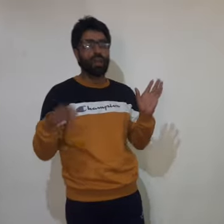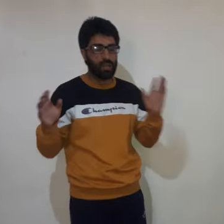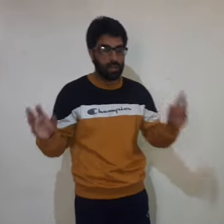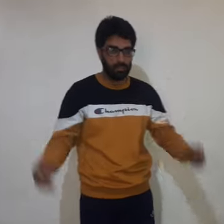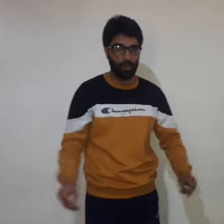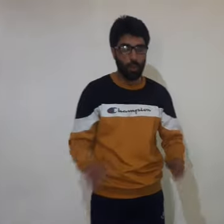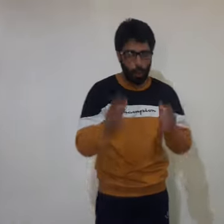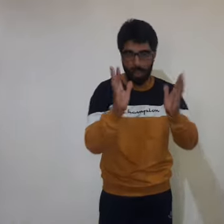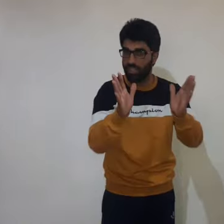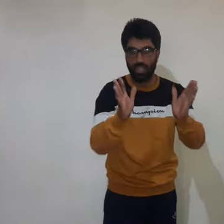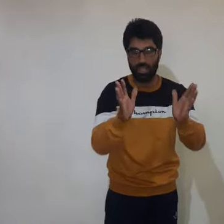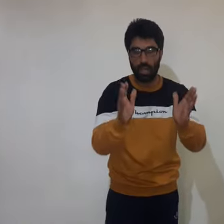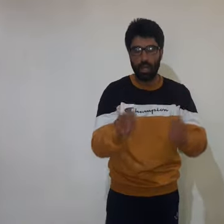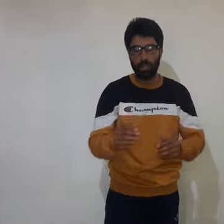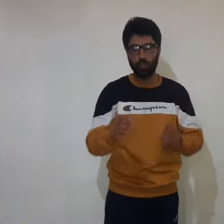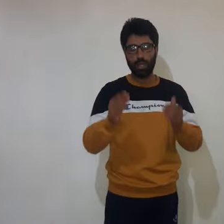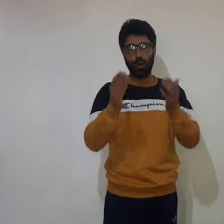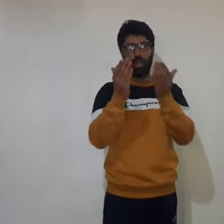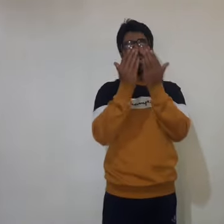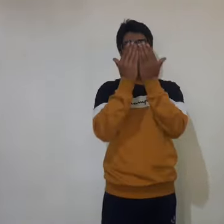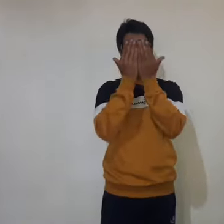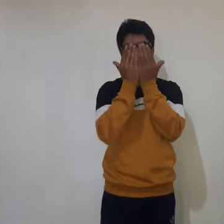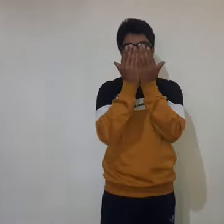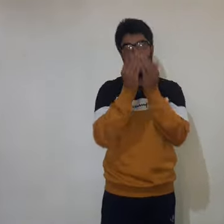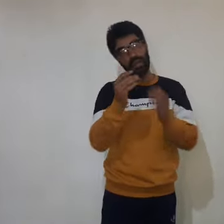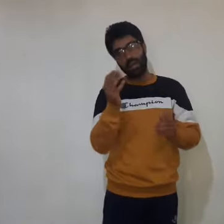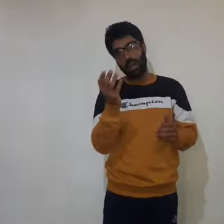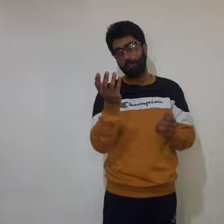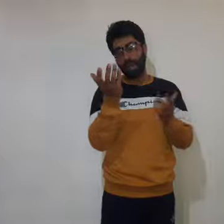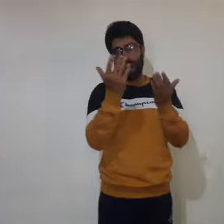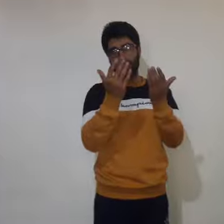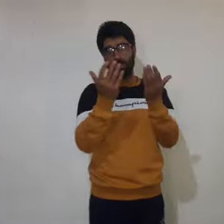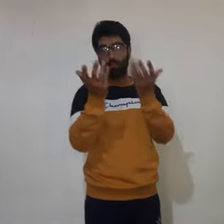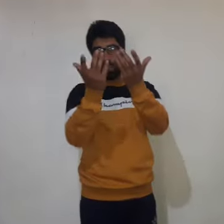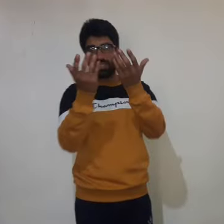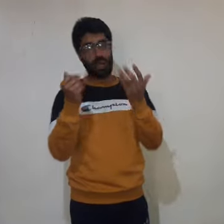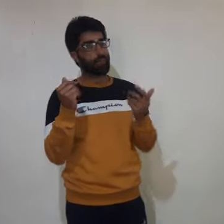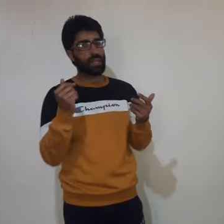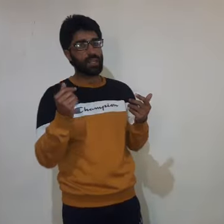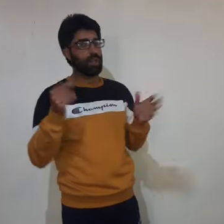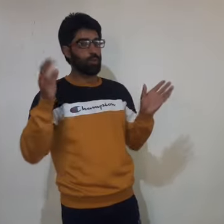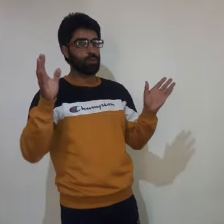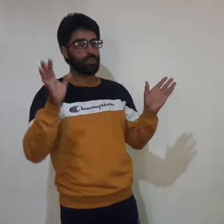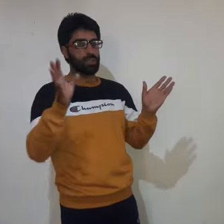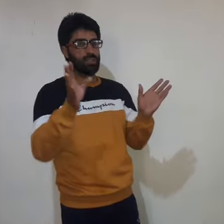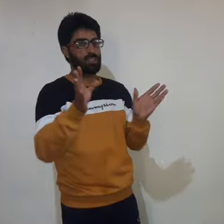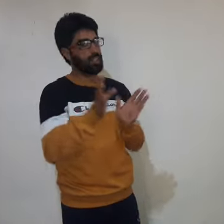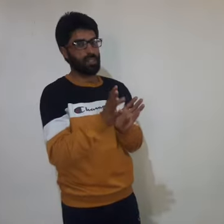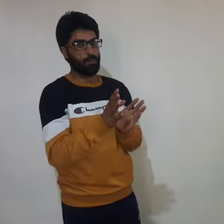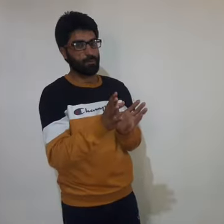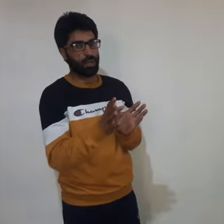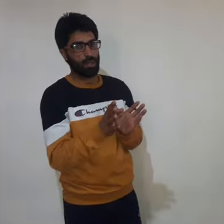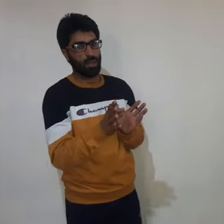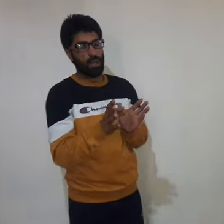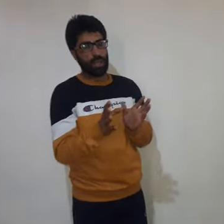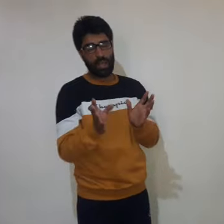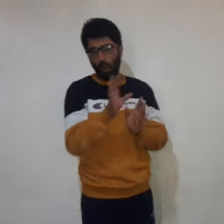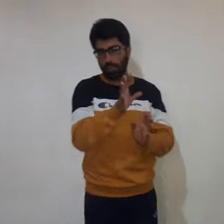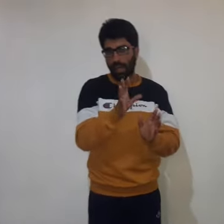है ओपनली छींकना, दूसरा होता है अपने हाथ मुंह के सामने रखना और छींकना। क्या होता है